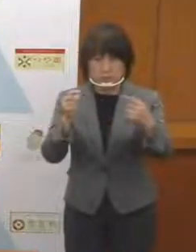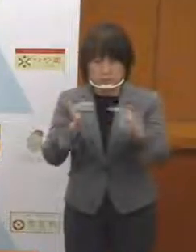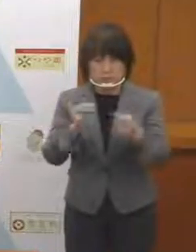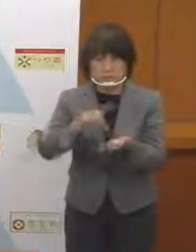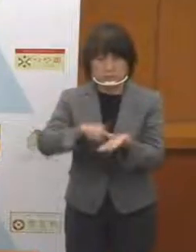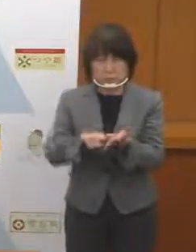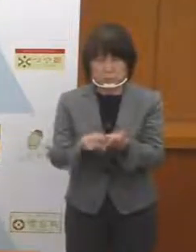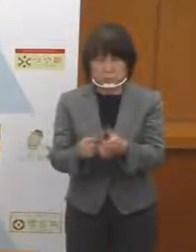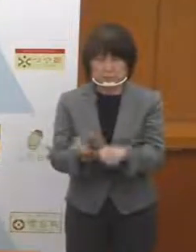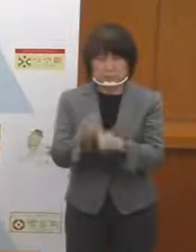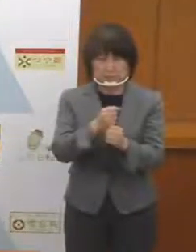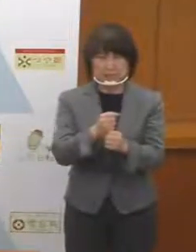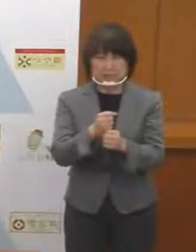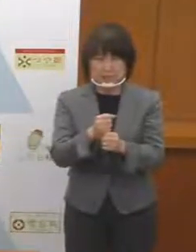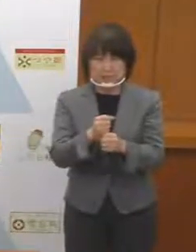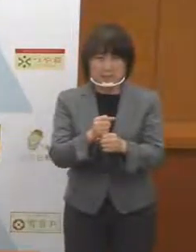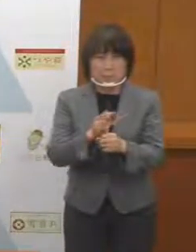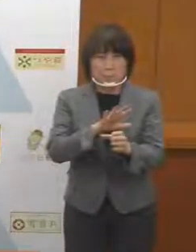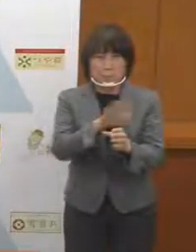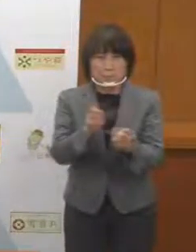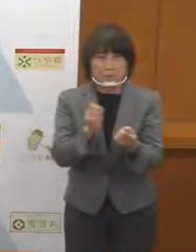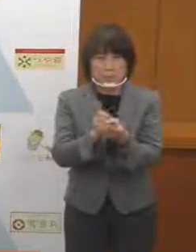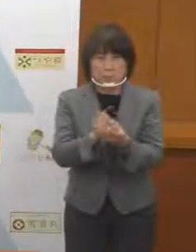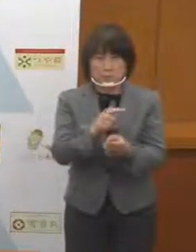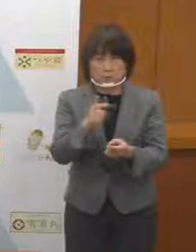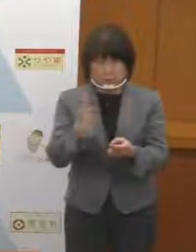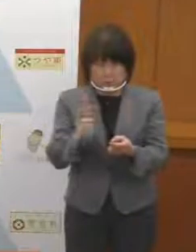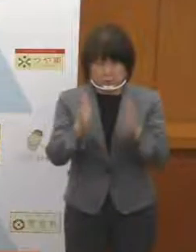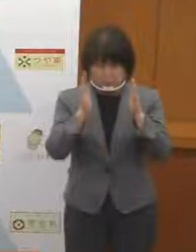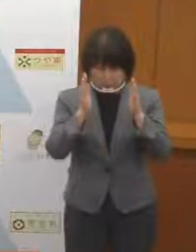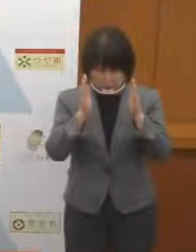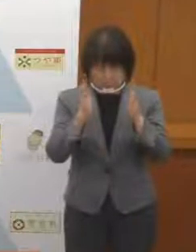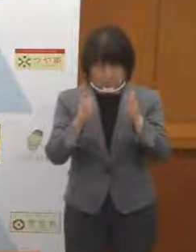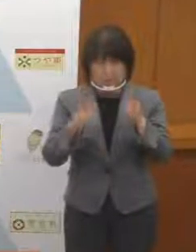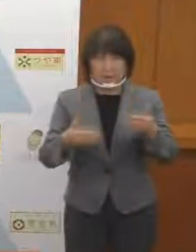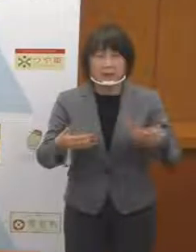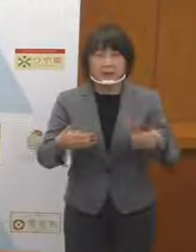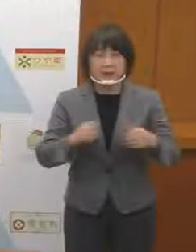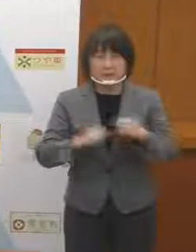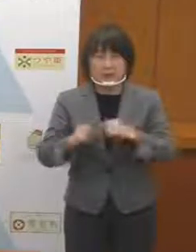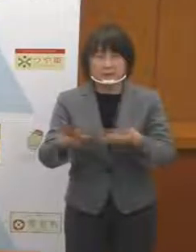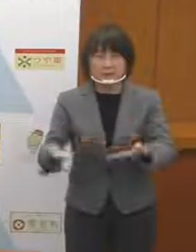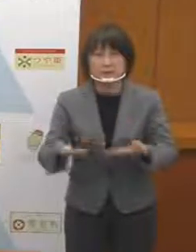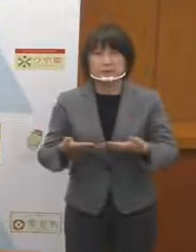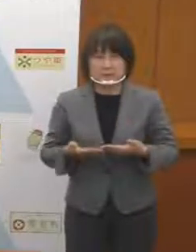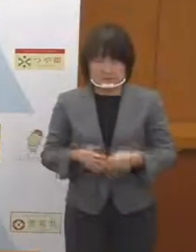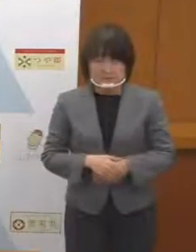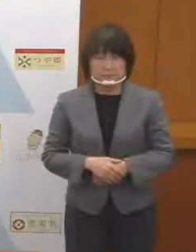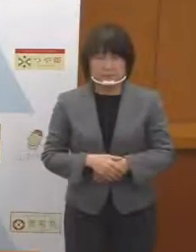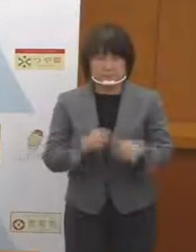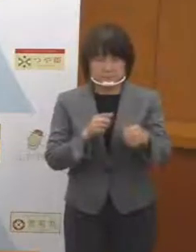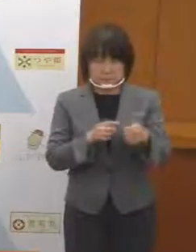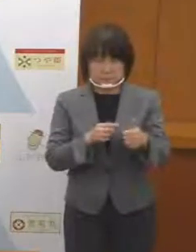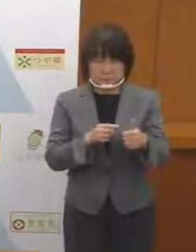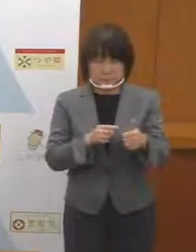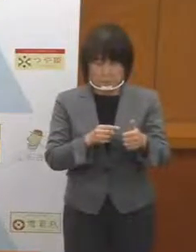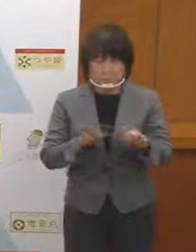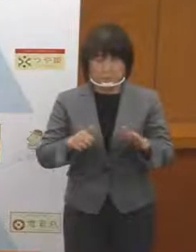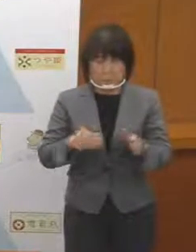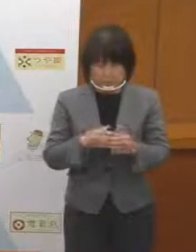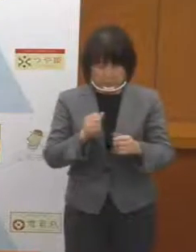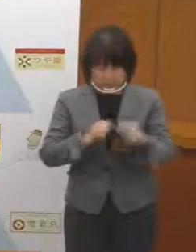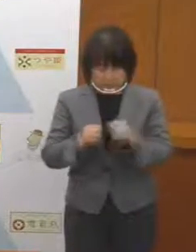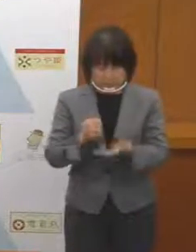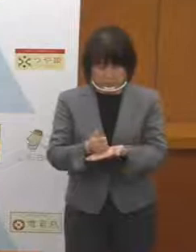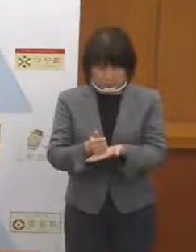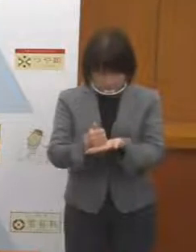創生新型この前の対応などに全力で取り組んで頂きました安倍元首相の偉業遺徳を